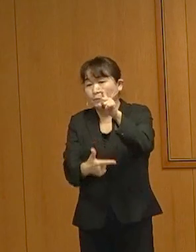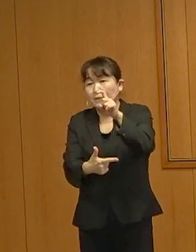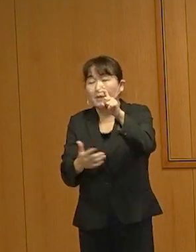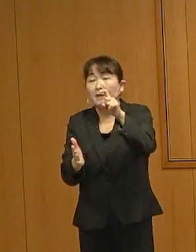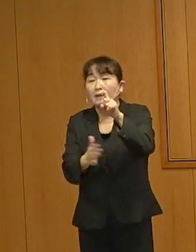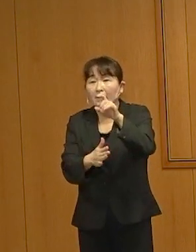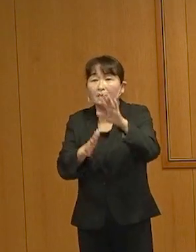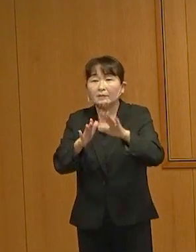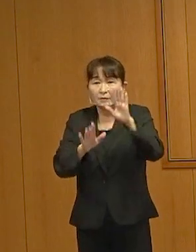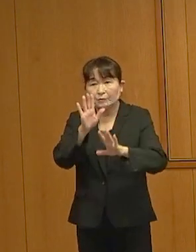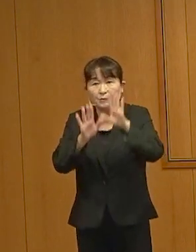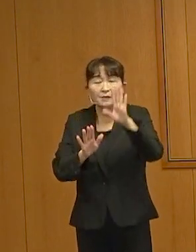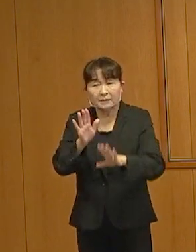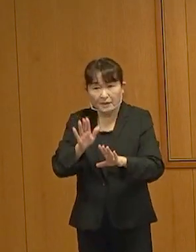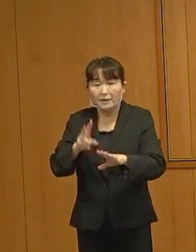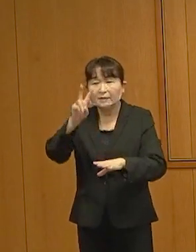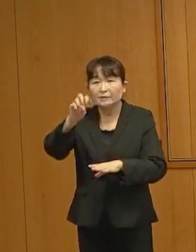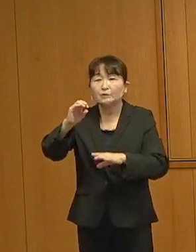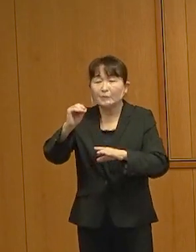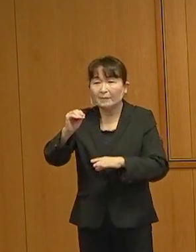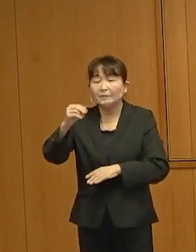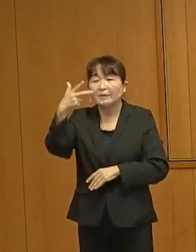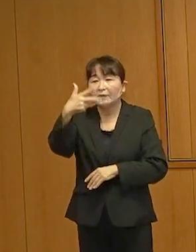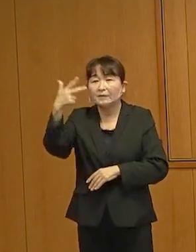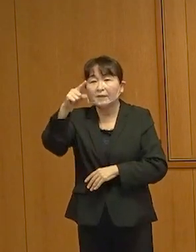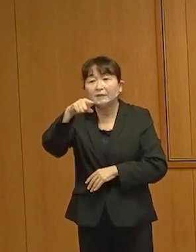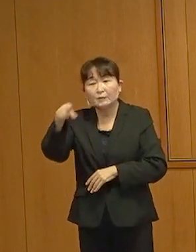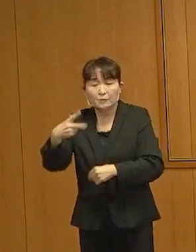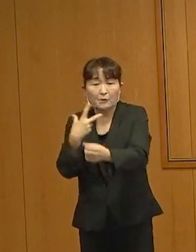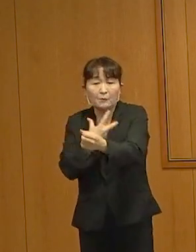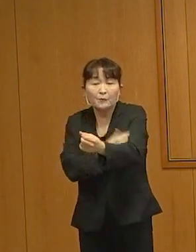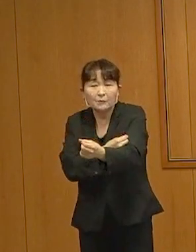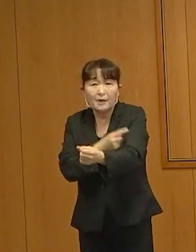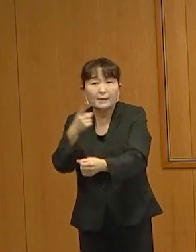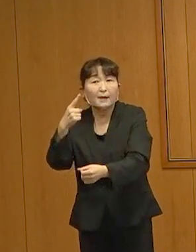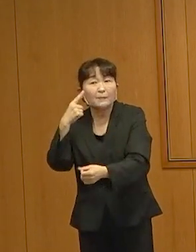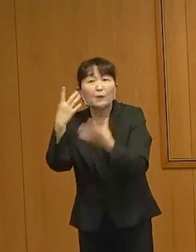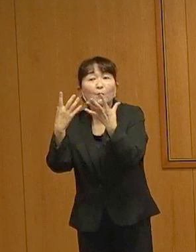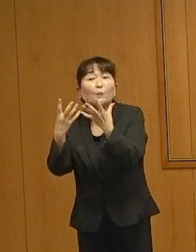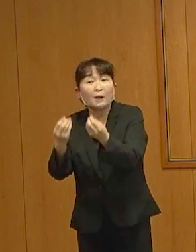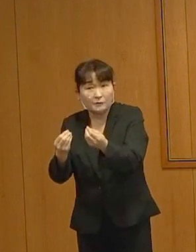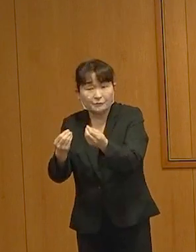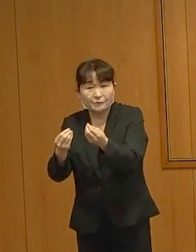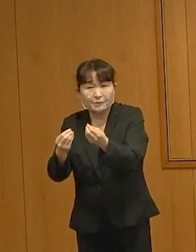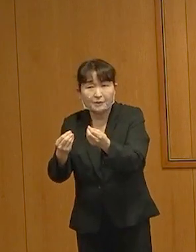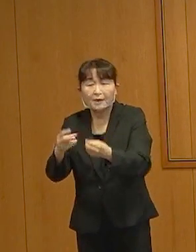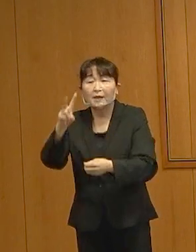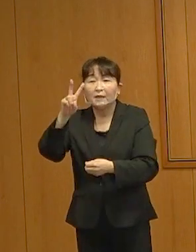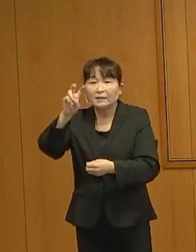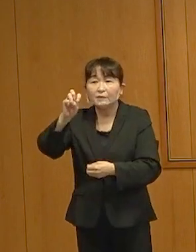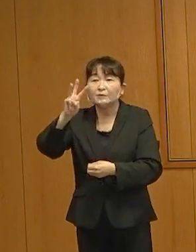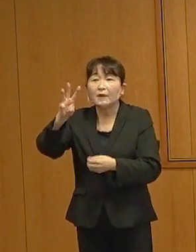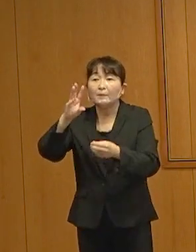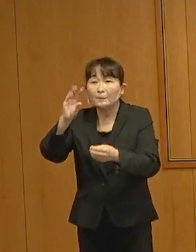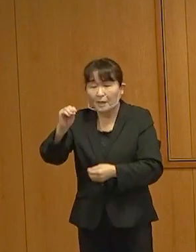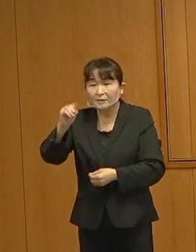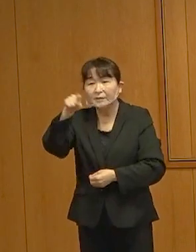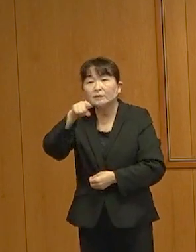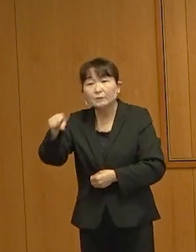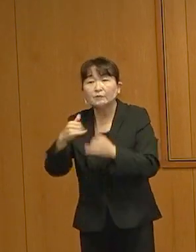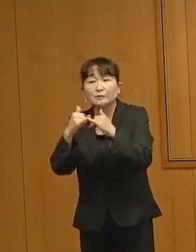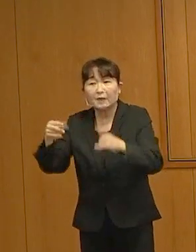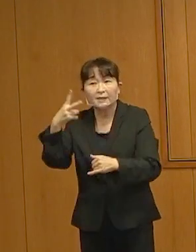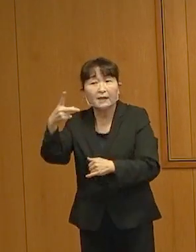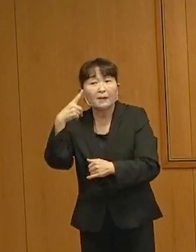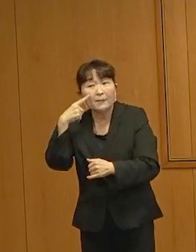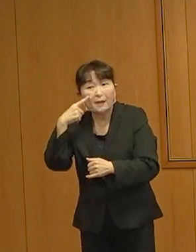27万7千人の方が1回目の接種を終えまして、約23万8千人の方が